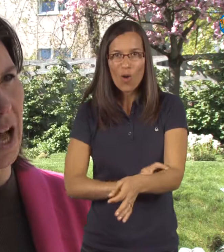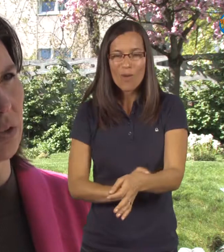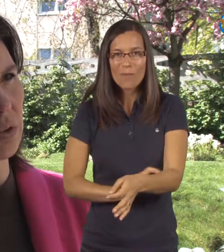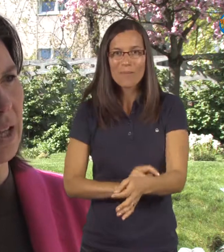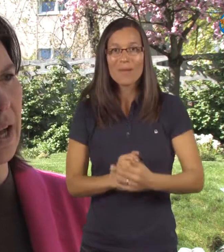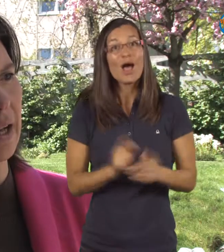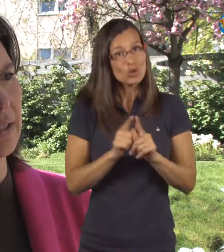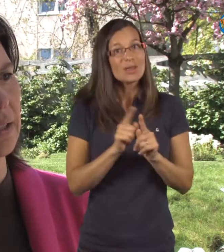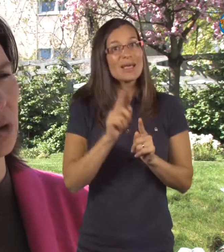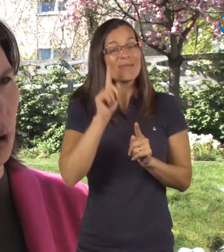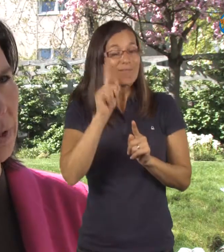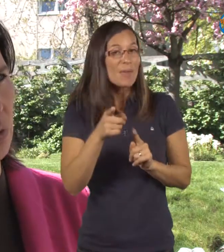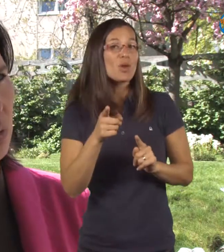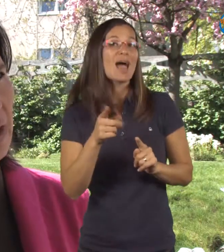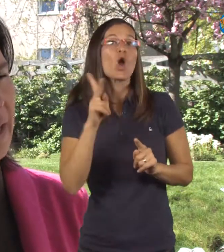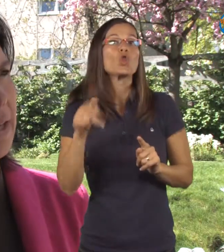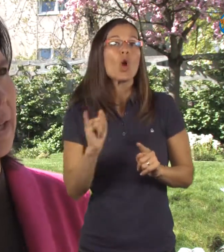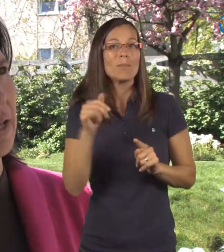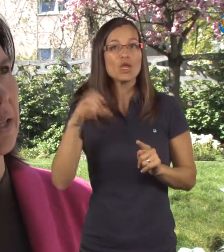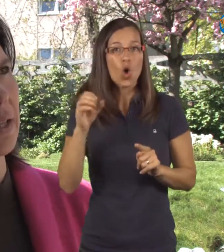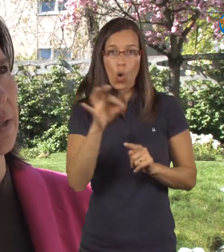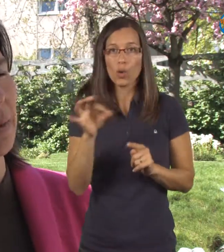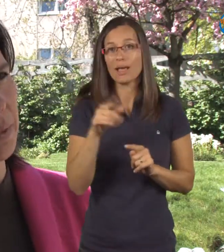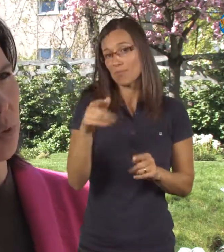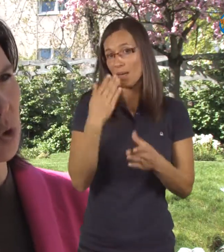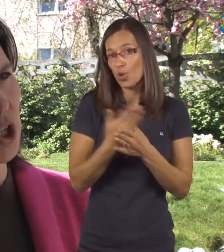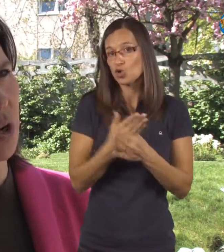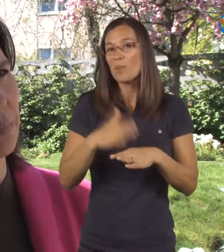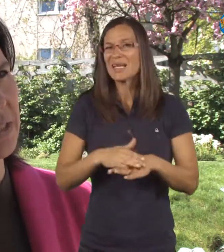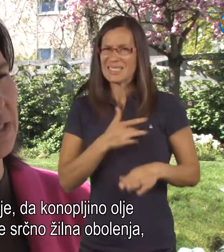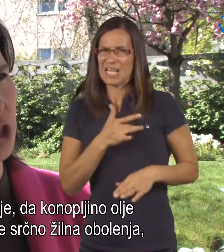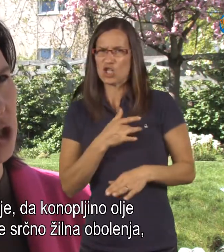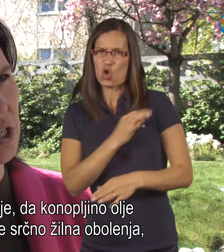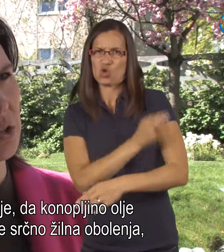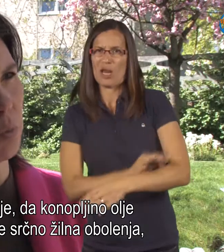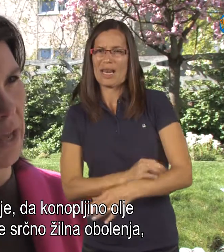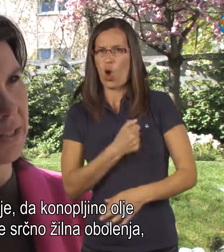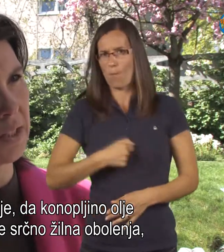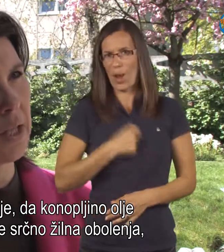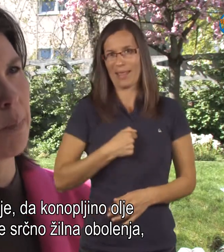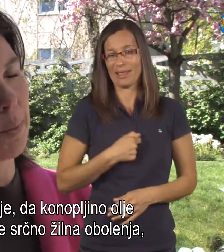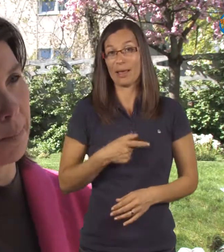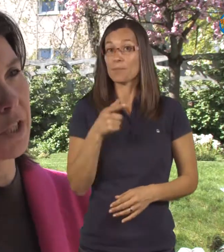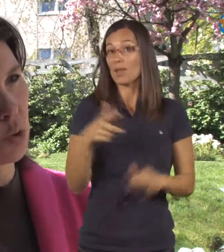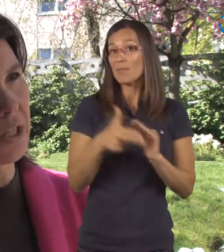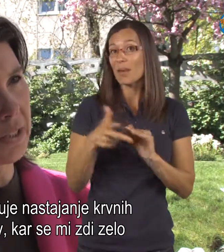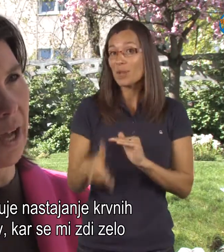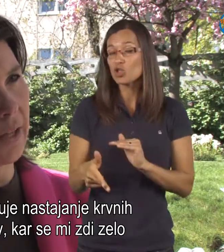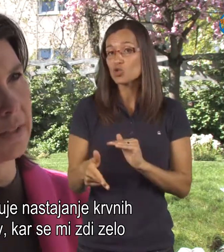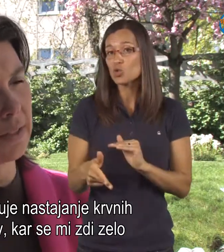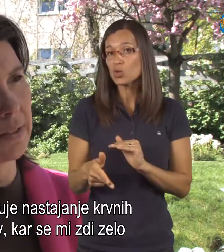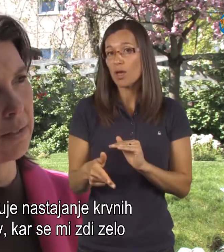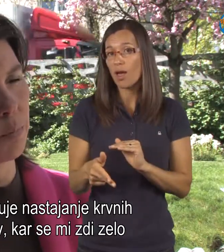je znano, da konopljino olje ga priporočajo pri srčno-žilnih obolenjih, preprečuje